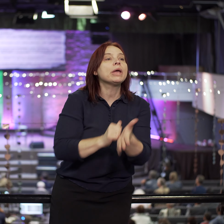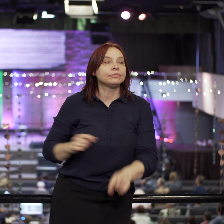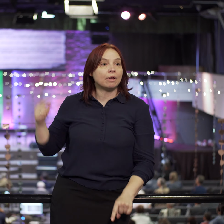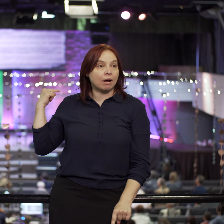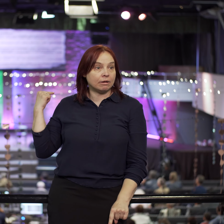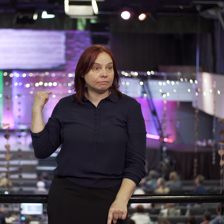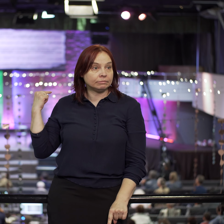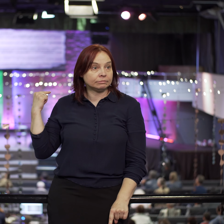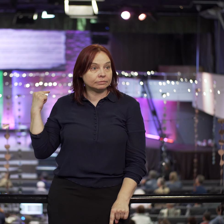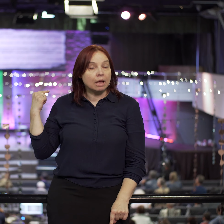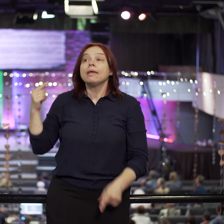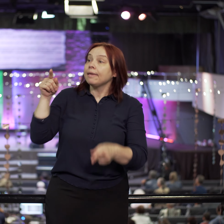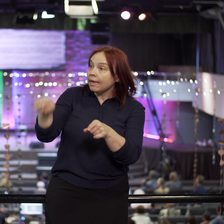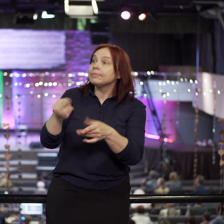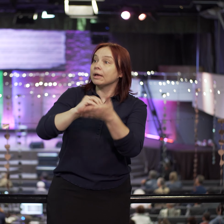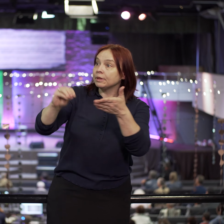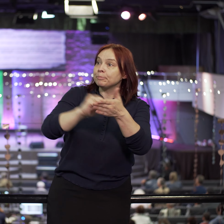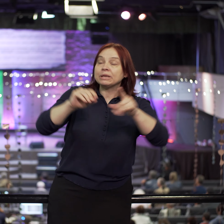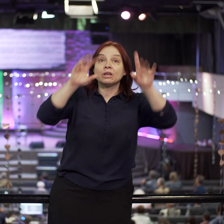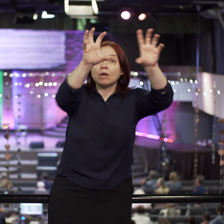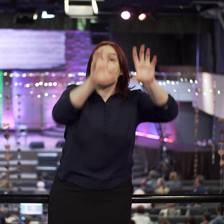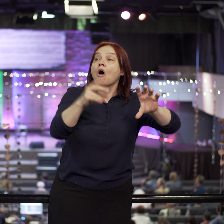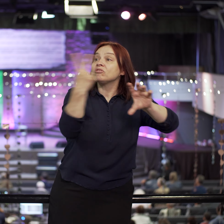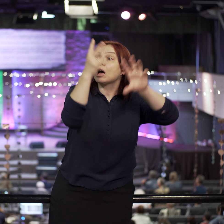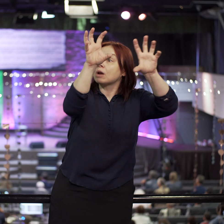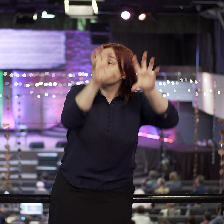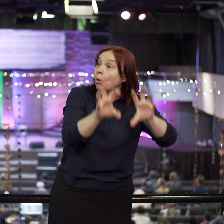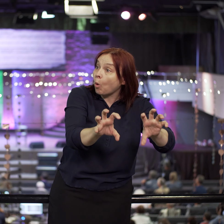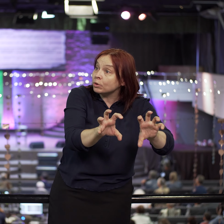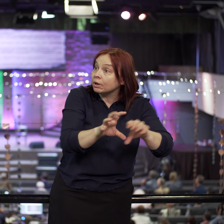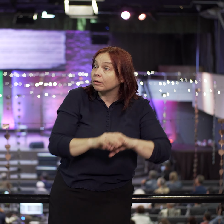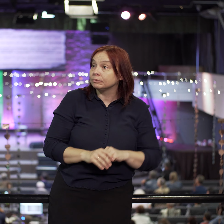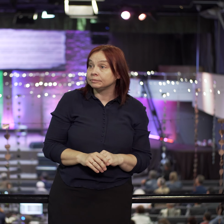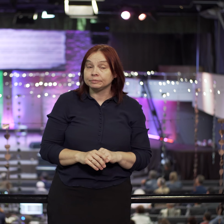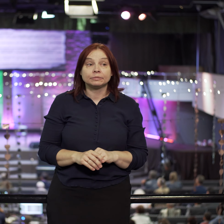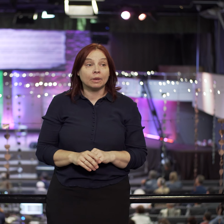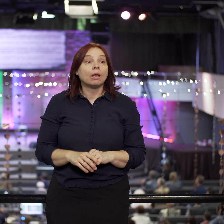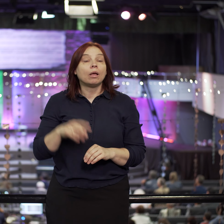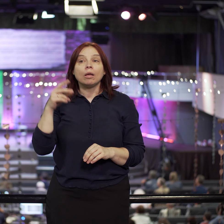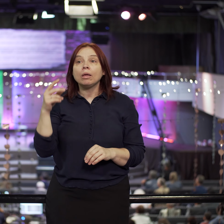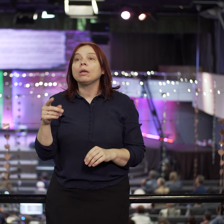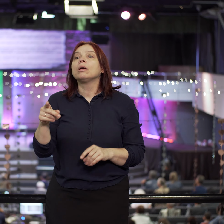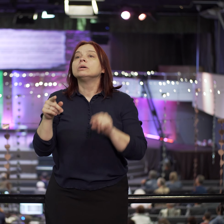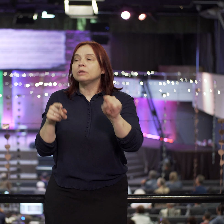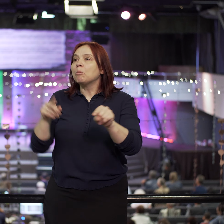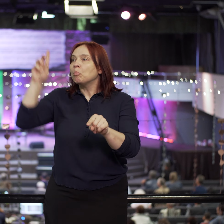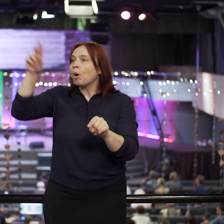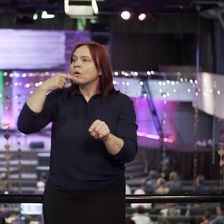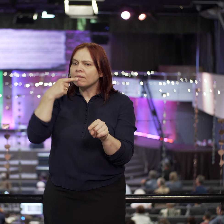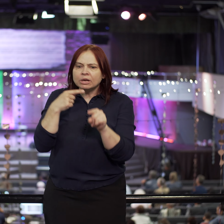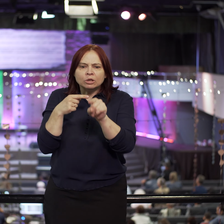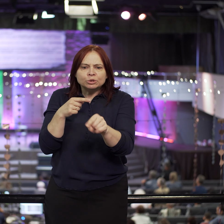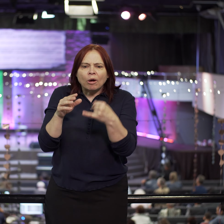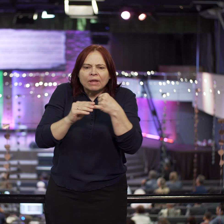Есть и другие тексты, примерно об этом же говорится, где Бог говорит о земле Израиля, что Он